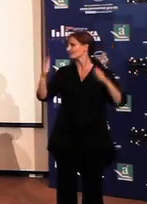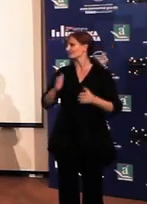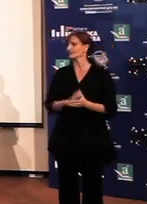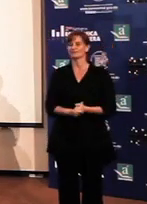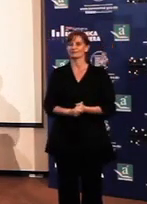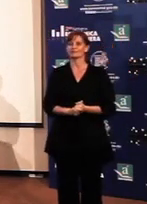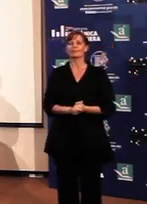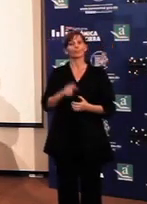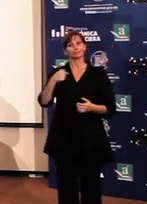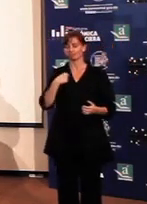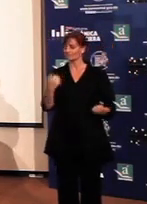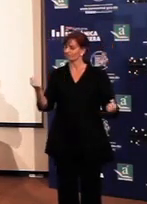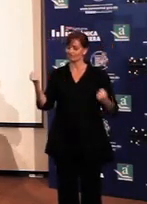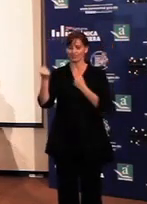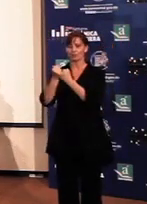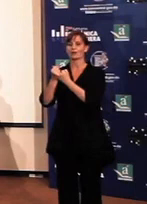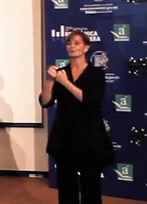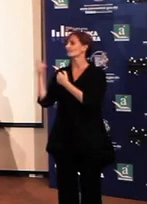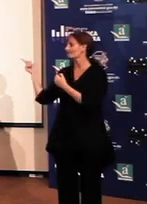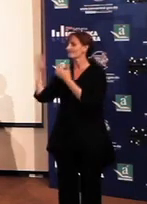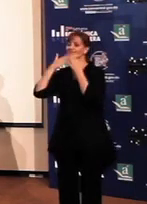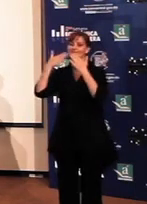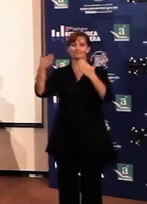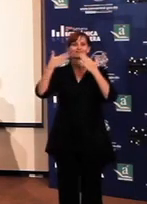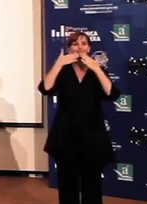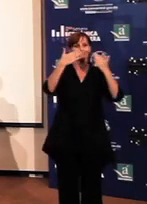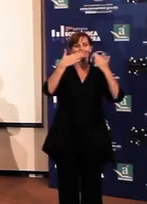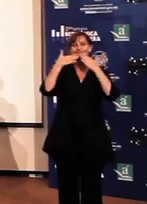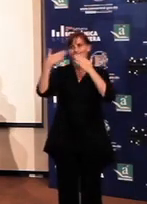yo me uno a los agradecimientos de Mildred y